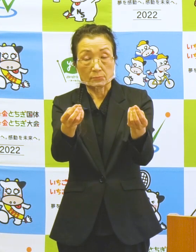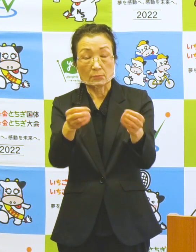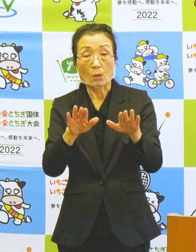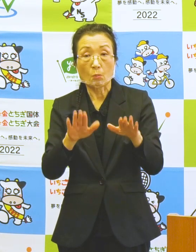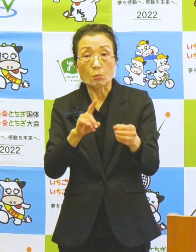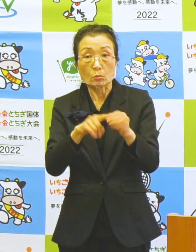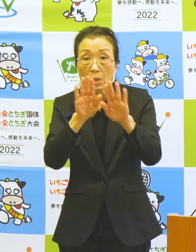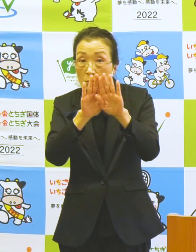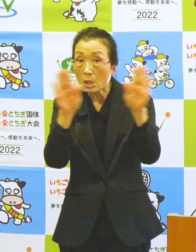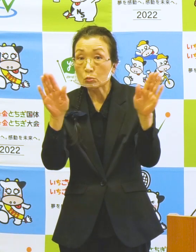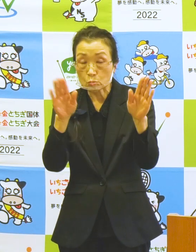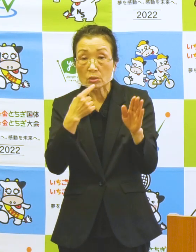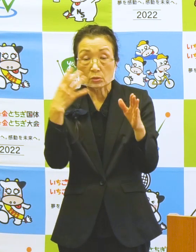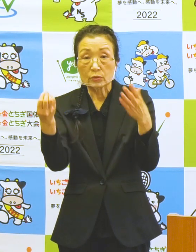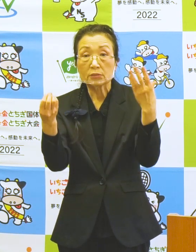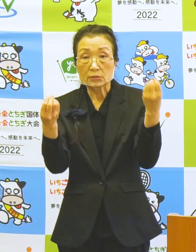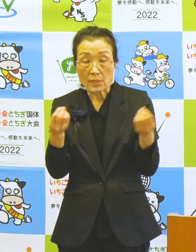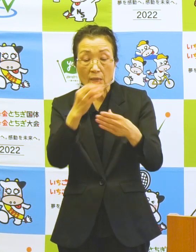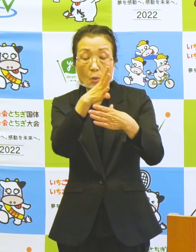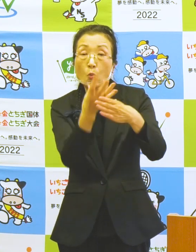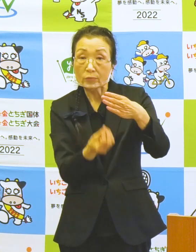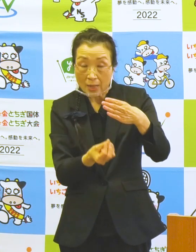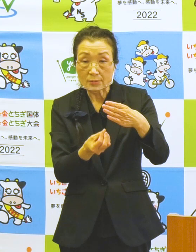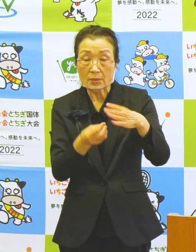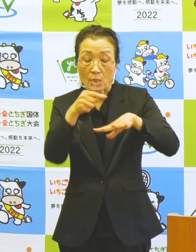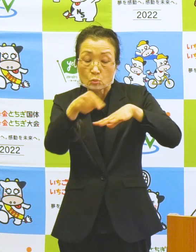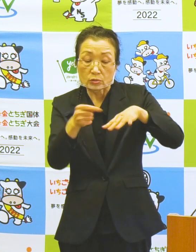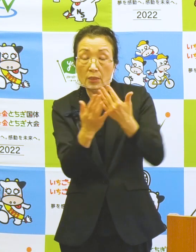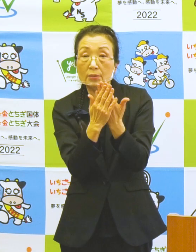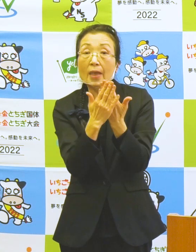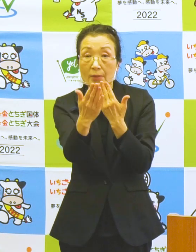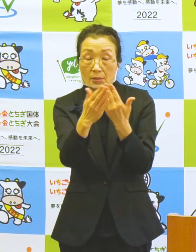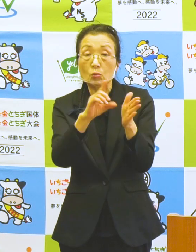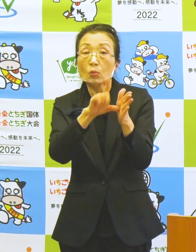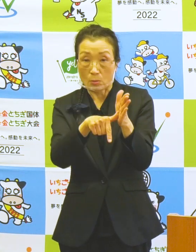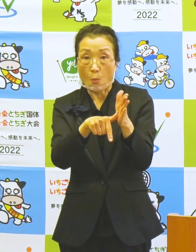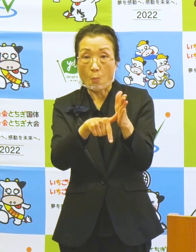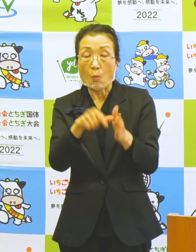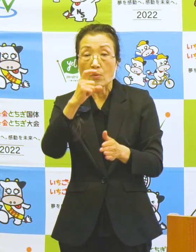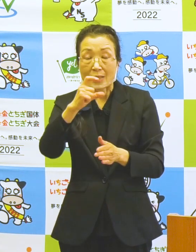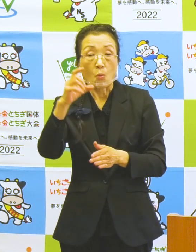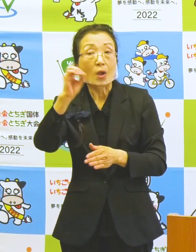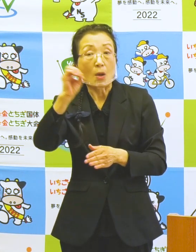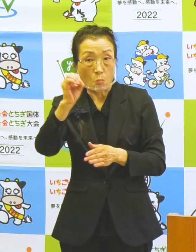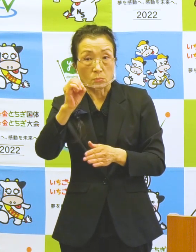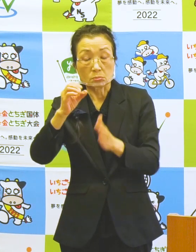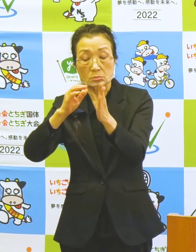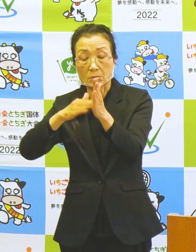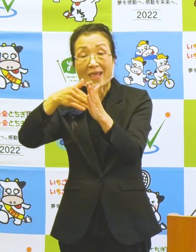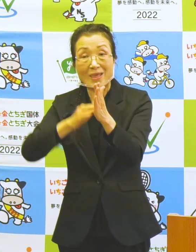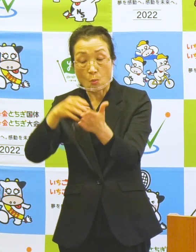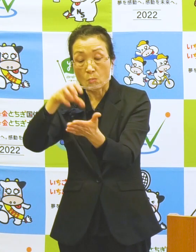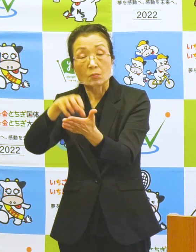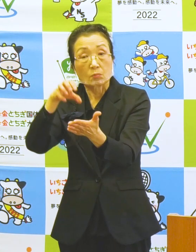年開催する一期一会栃木国体栃木大会においても、ゼロカーボンやプラスチックごみ